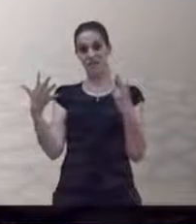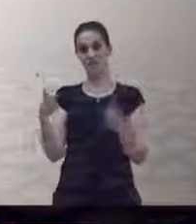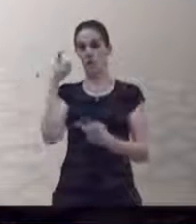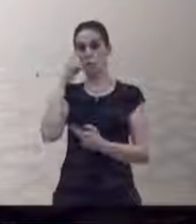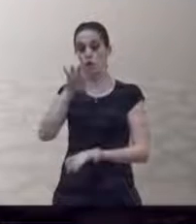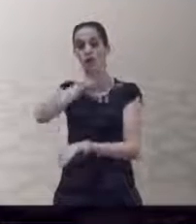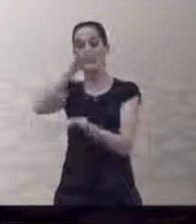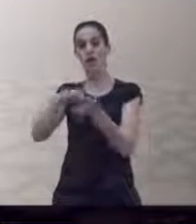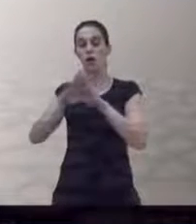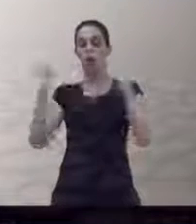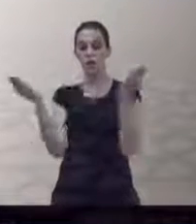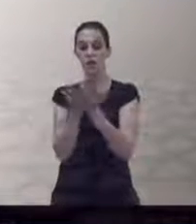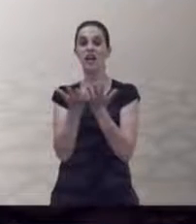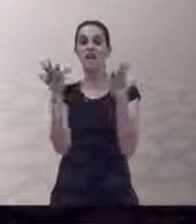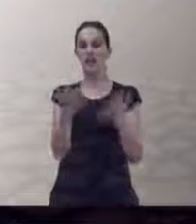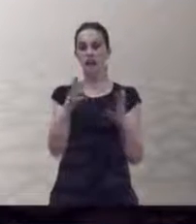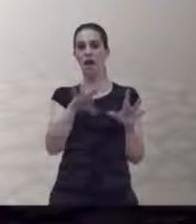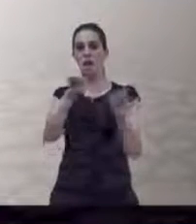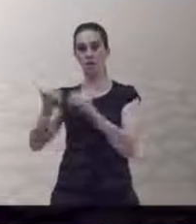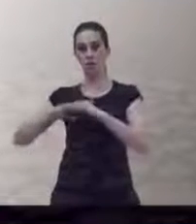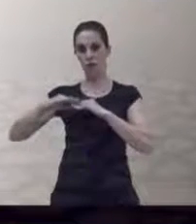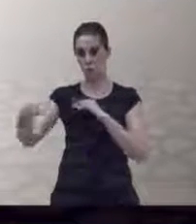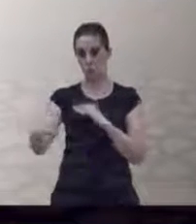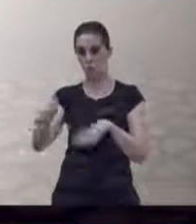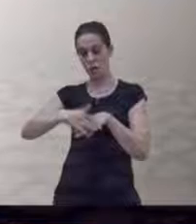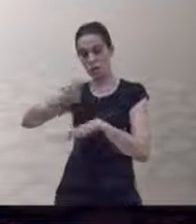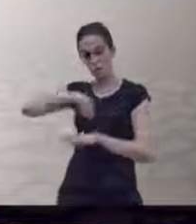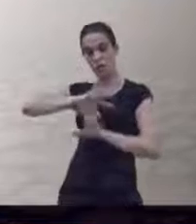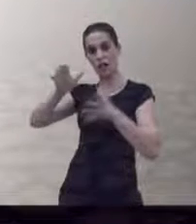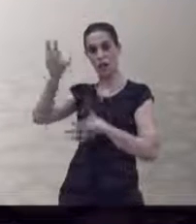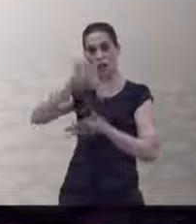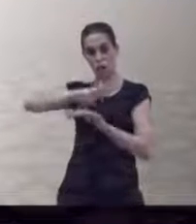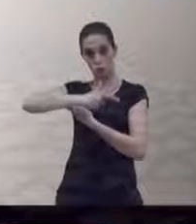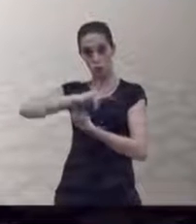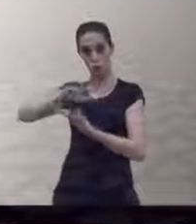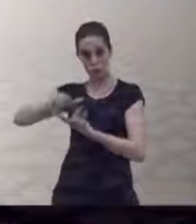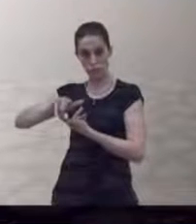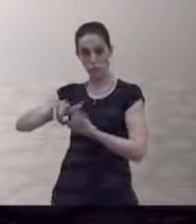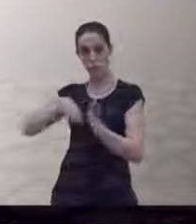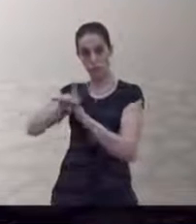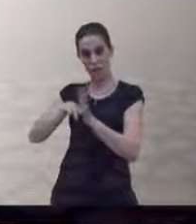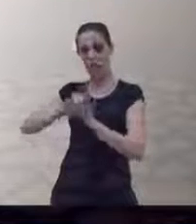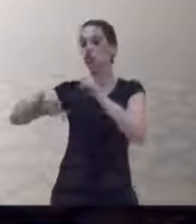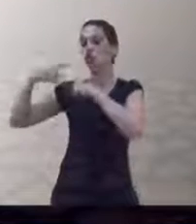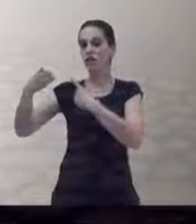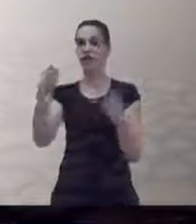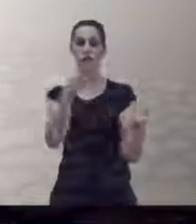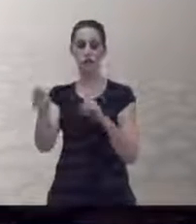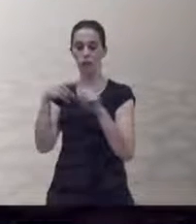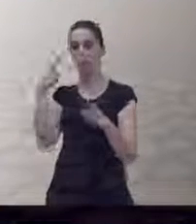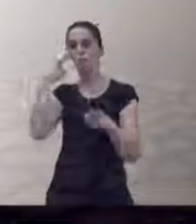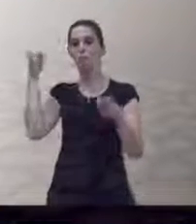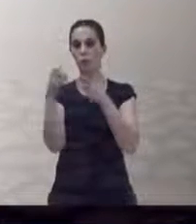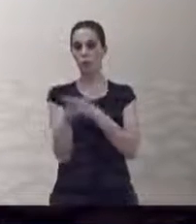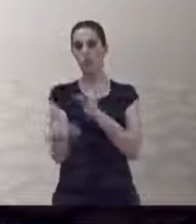pasado 17 de junio fue el Día Mundial de la Sequía y la Desertificación. Para nosotros, desde Radio 5 Todo Noticias y el Guadiana, todos los